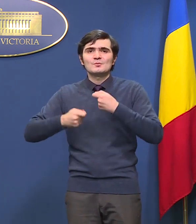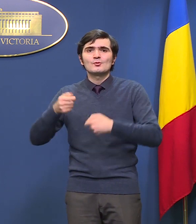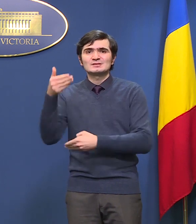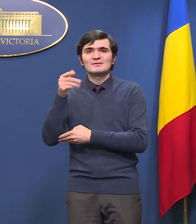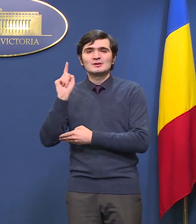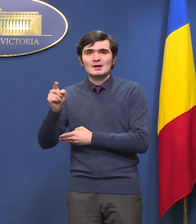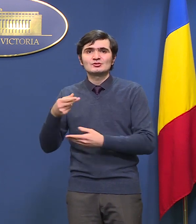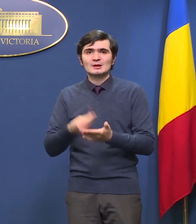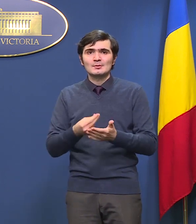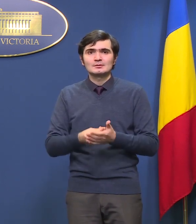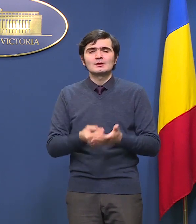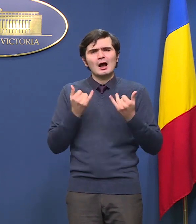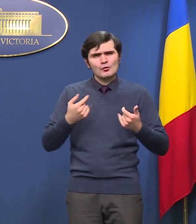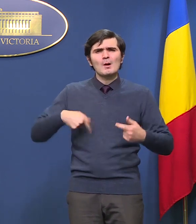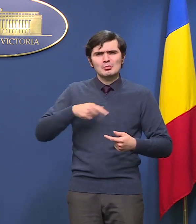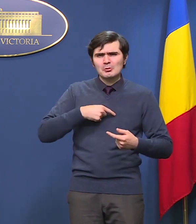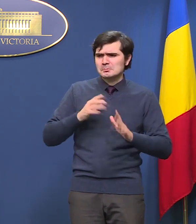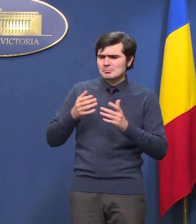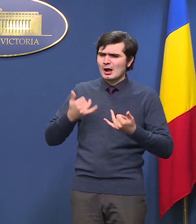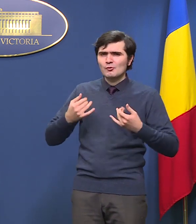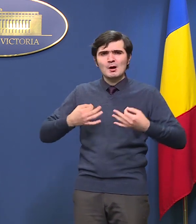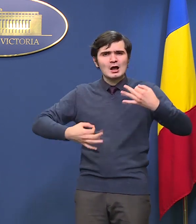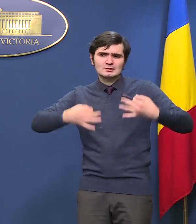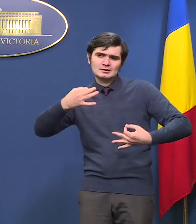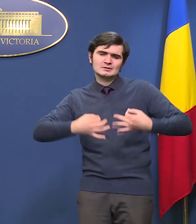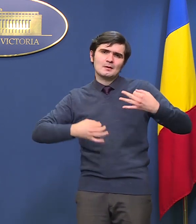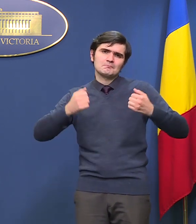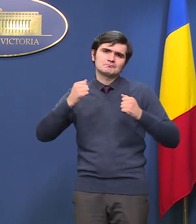respectivi? Suntem în analiză.